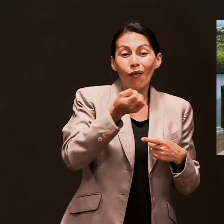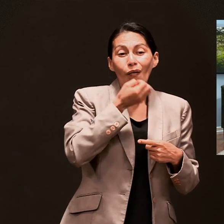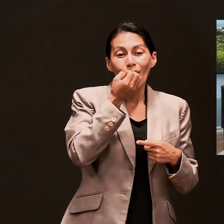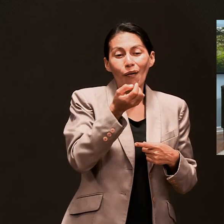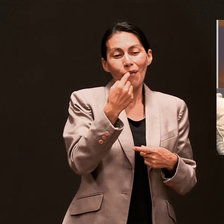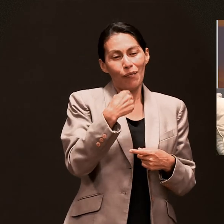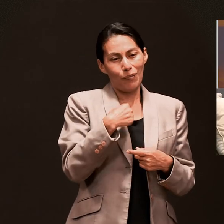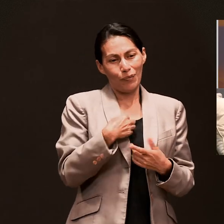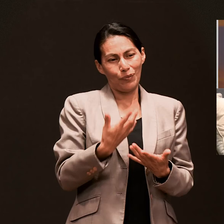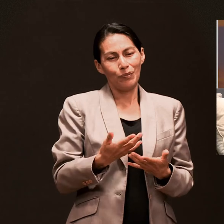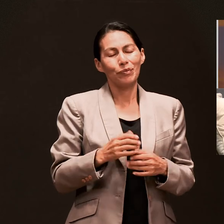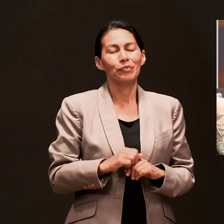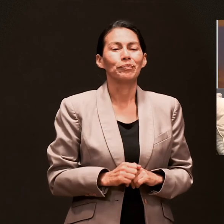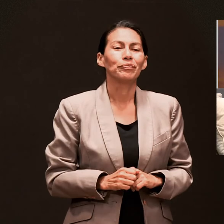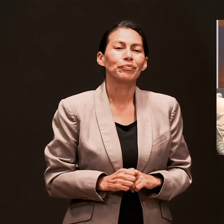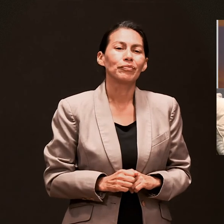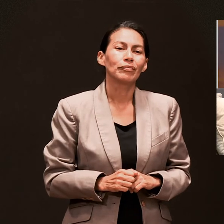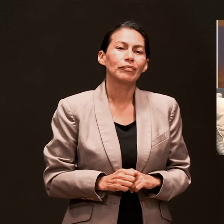que